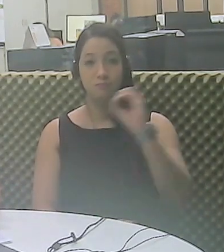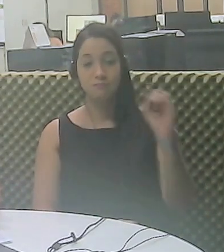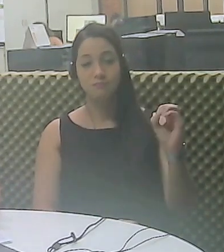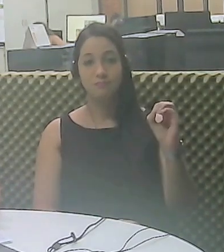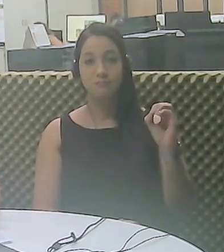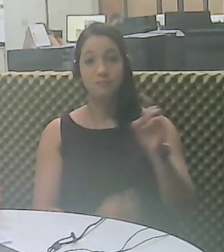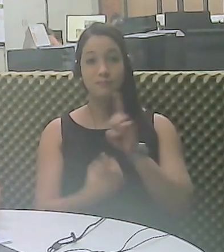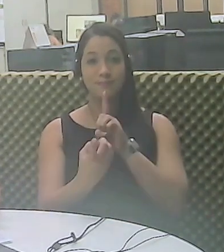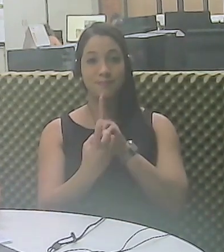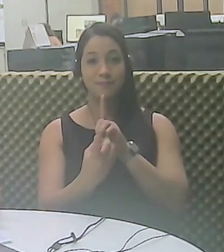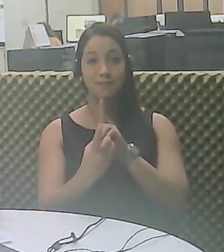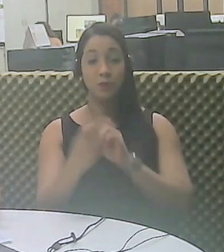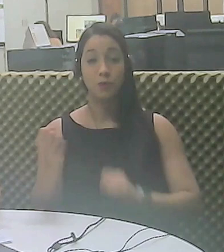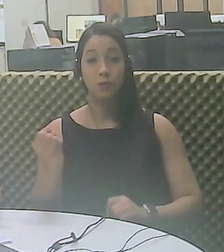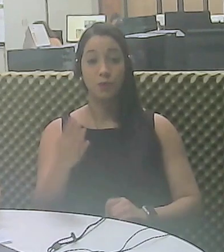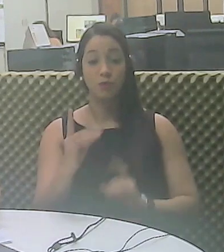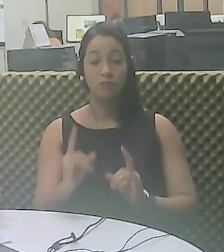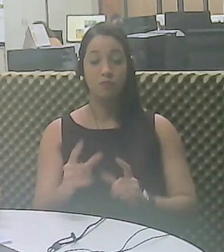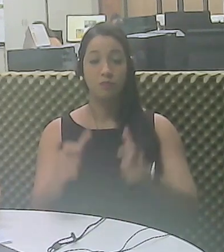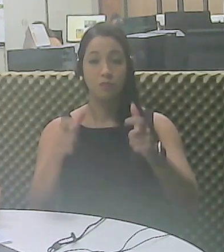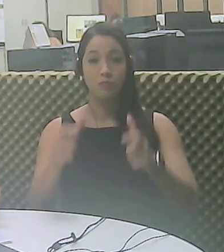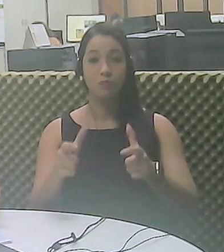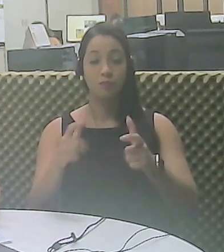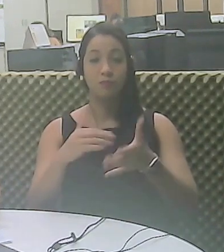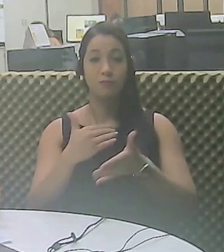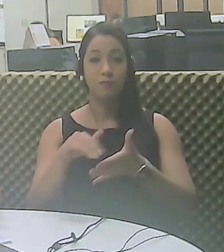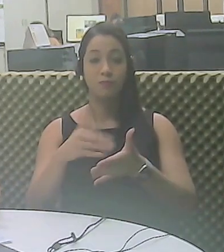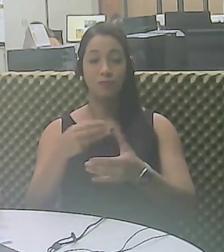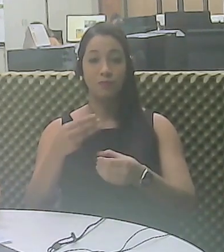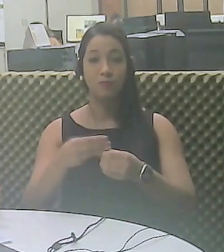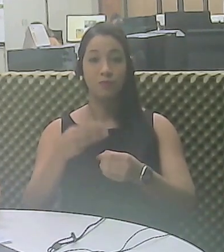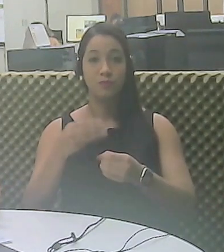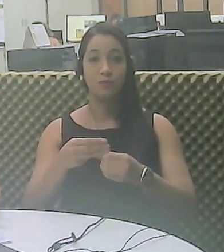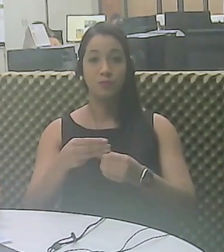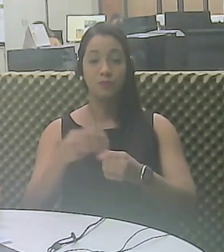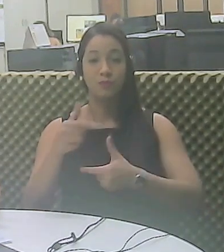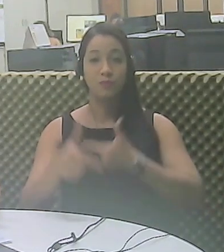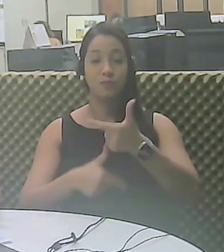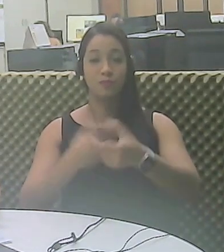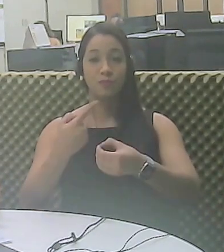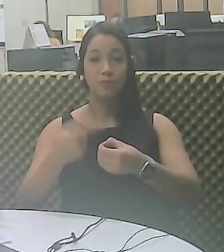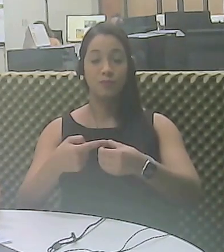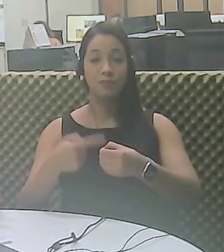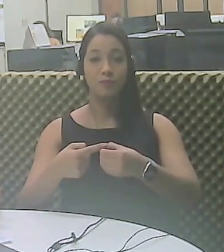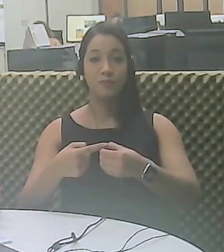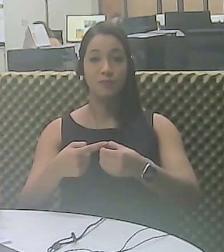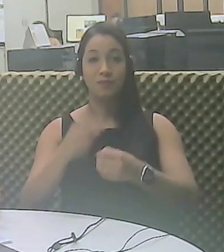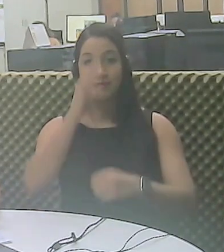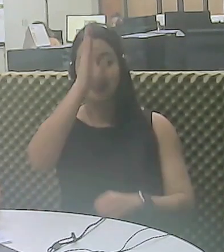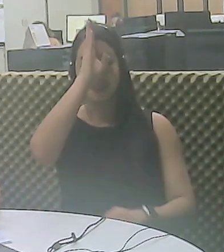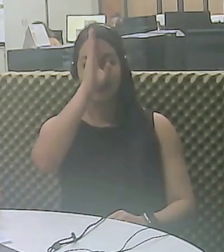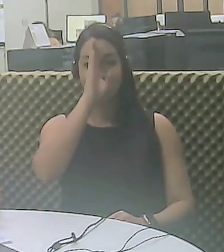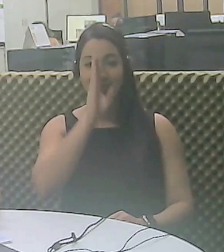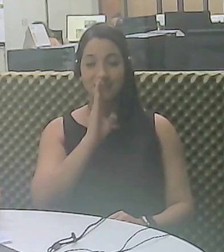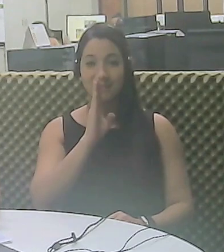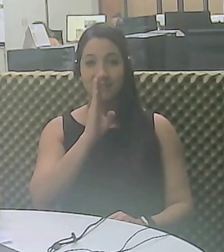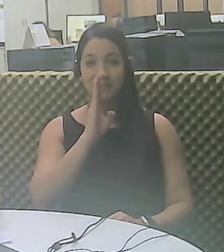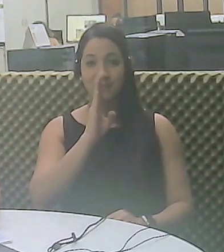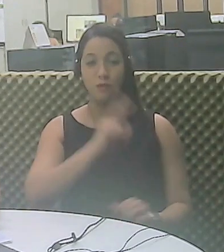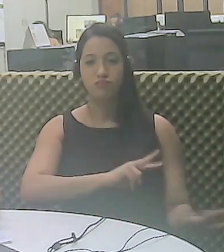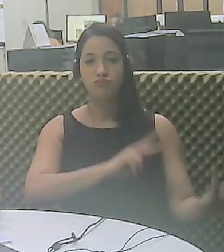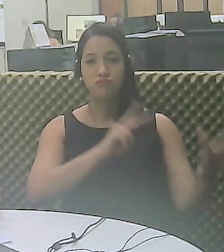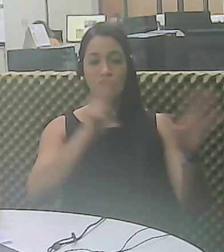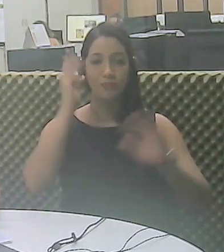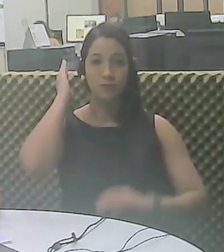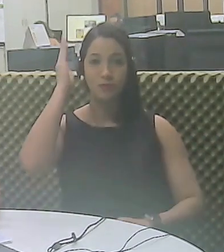O atendimento no novo equipamento, que é mantido pela Secretaria Municipal de Serviços Urbanos, é gratuito e feito durante toda a